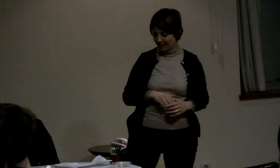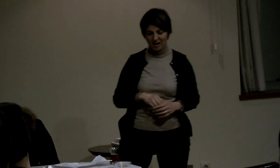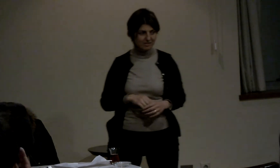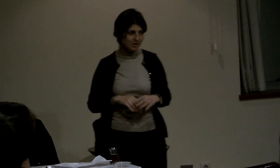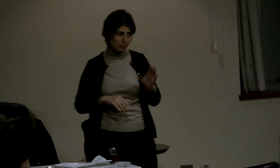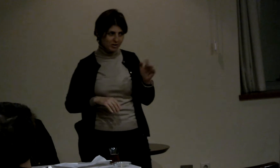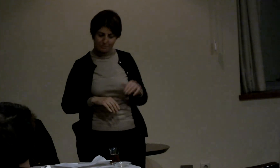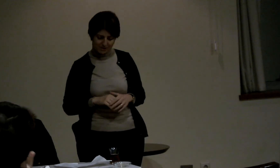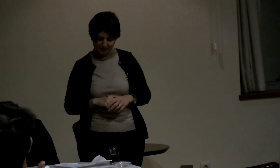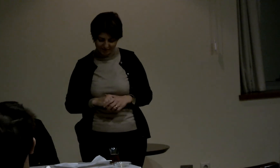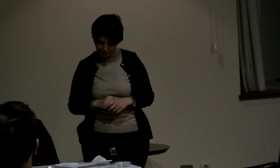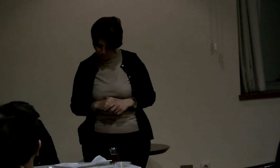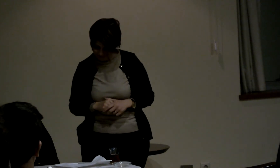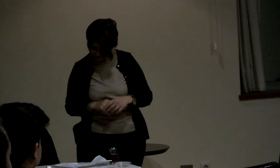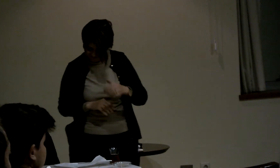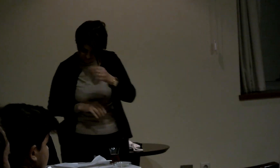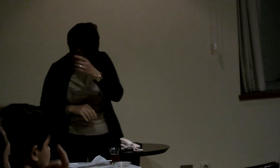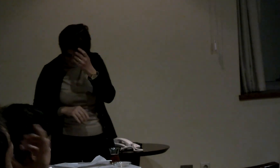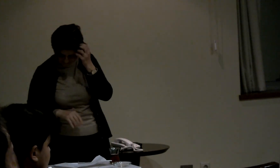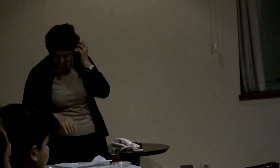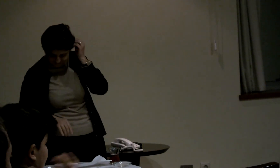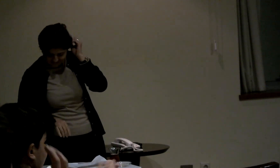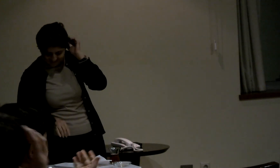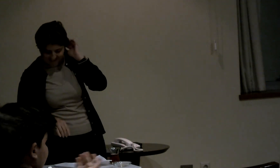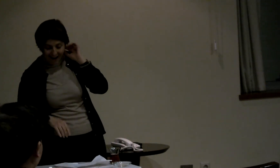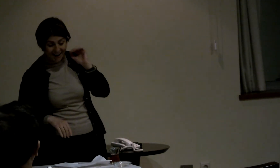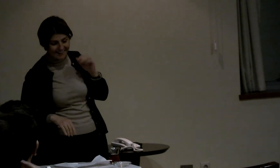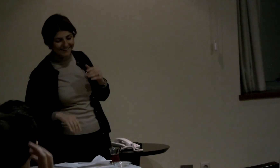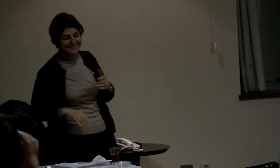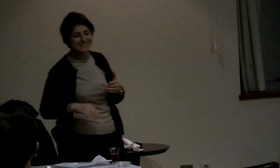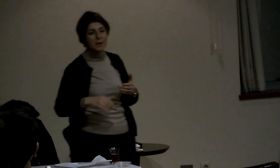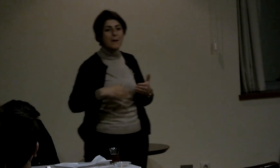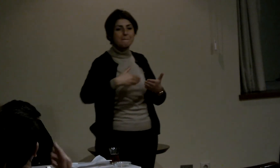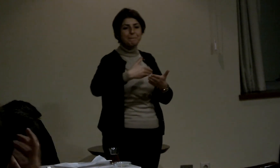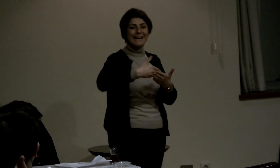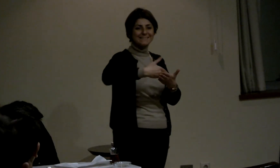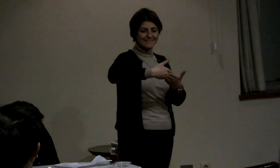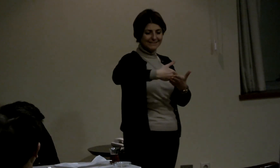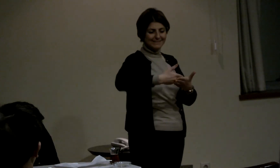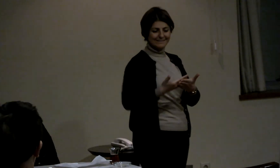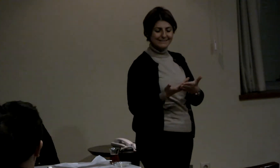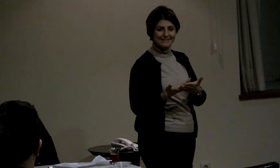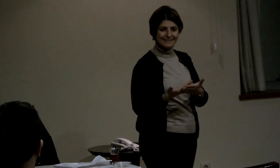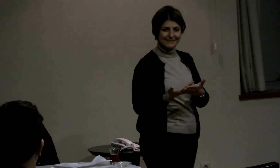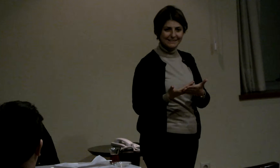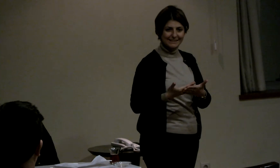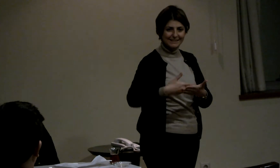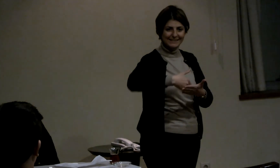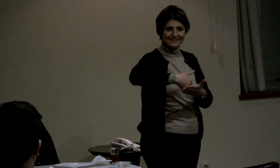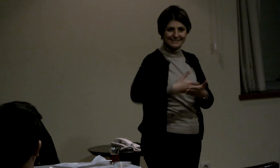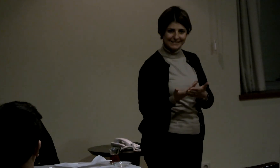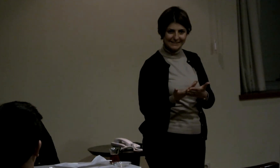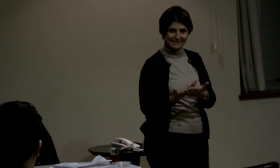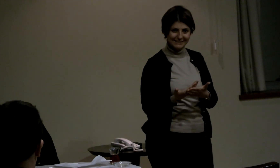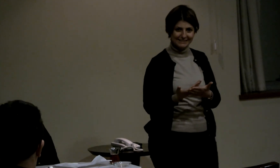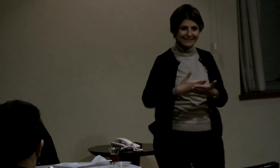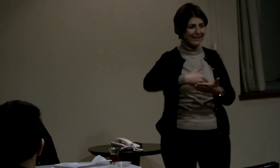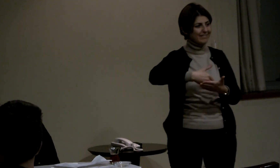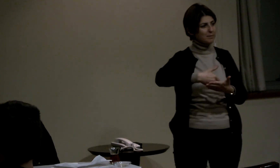Hatta hiç bu akşam bize katılmıyor. Evet. Hatta çok korkmuş. Aynen. Bilet. Yırttık. Evet,